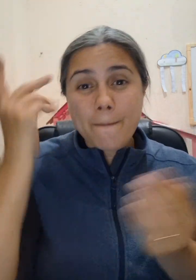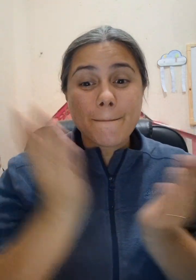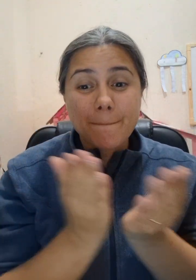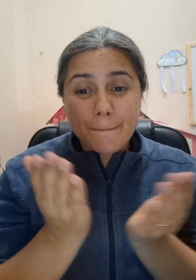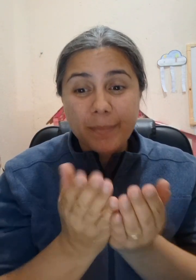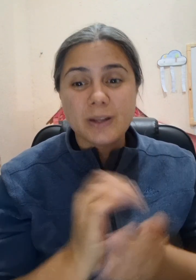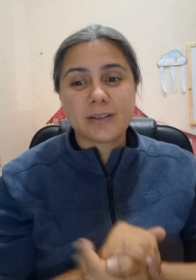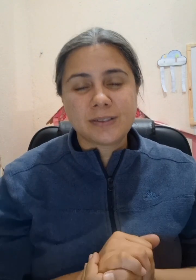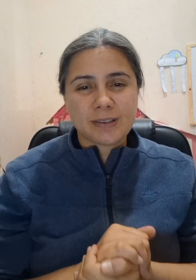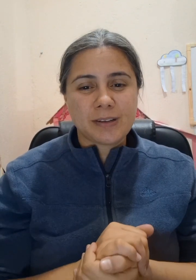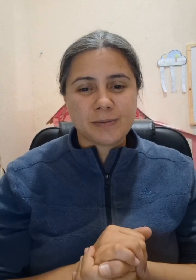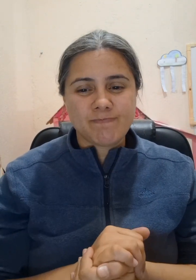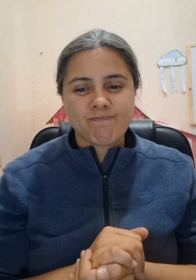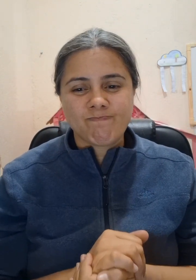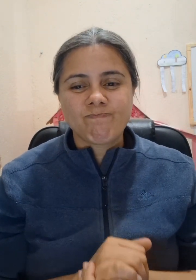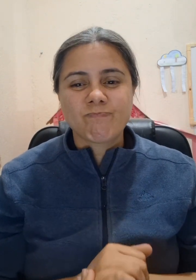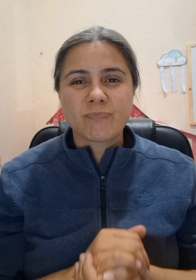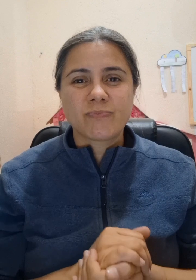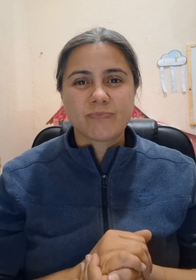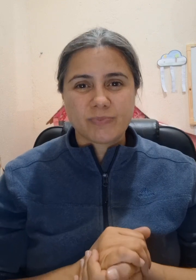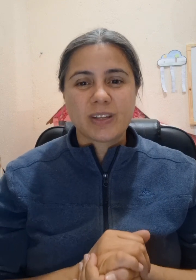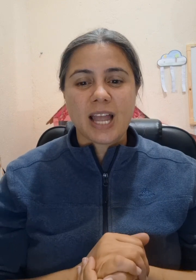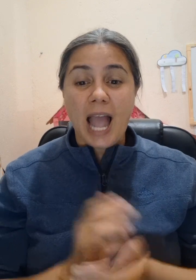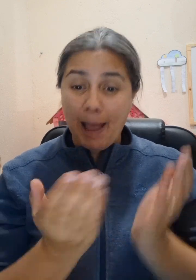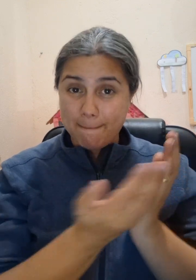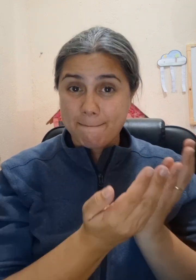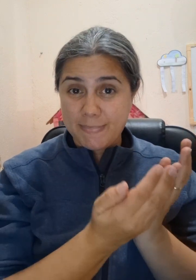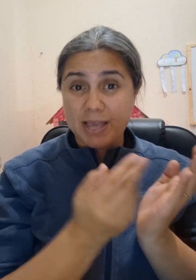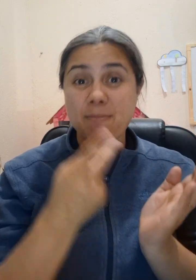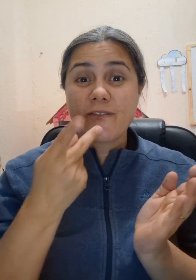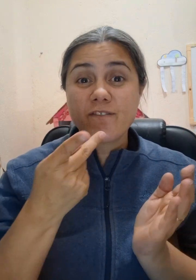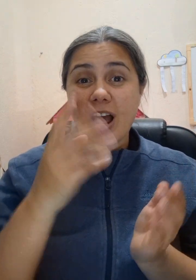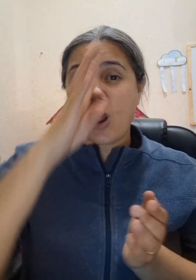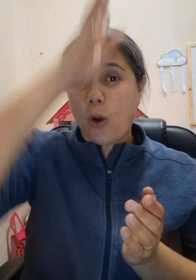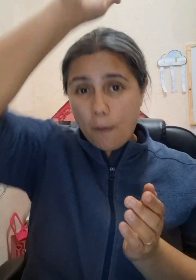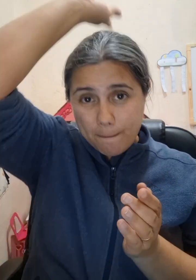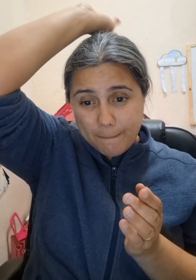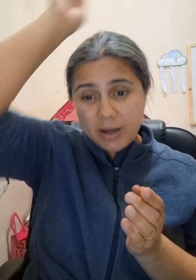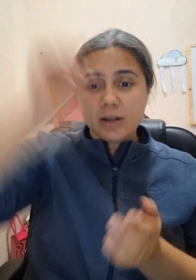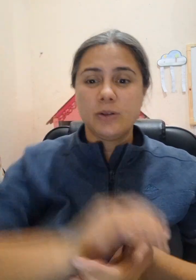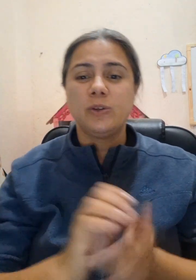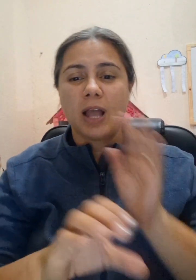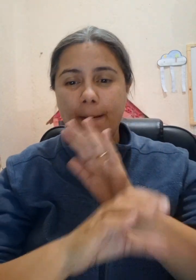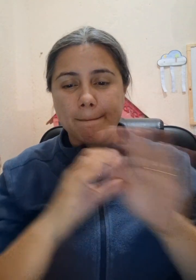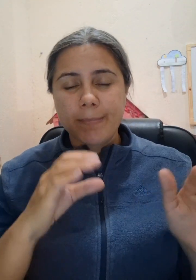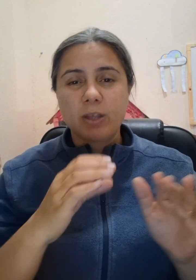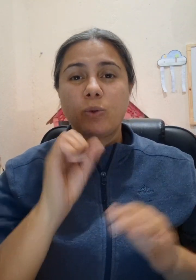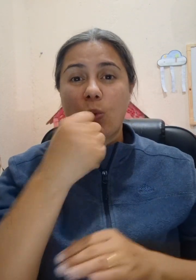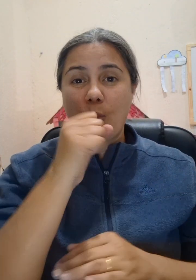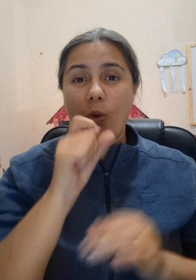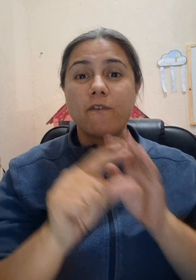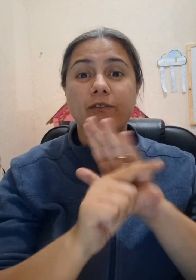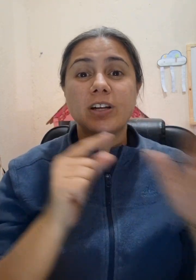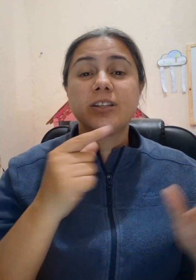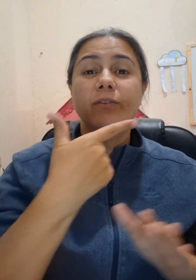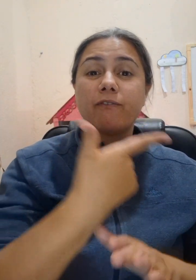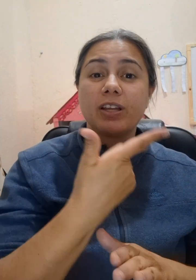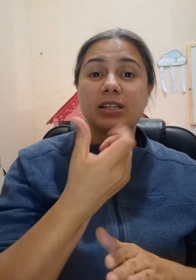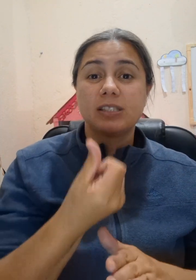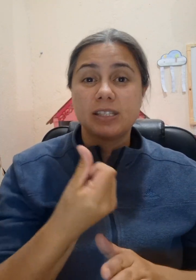também ajuda o cristão na oração. A Bíblia fala